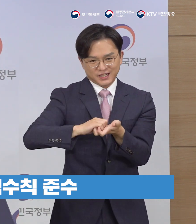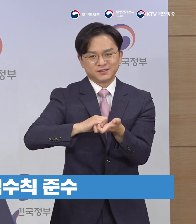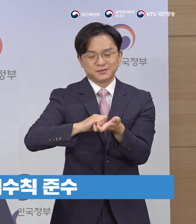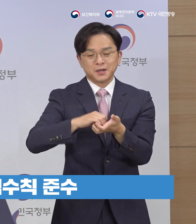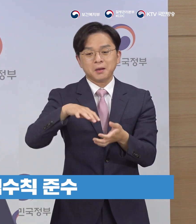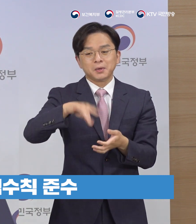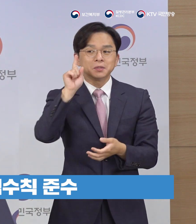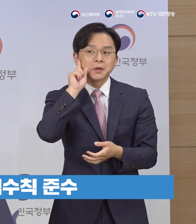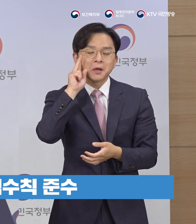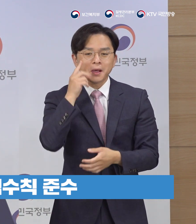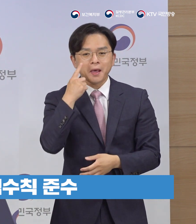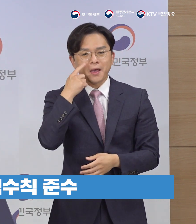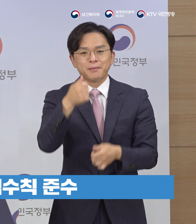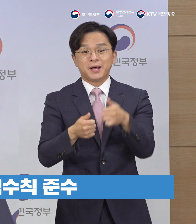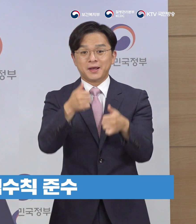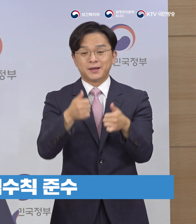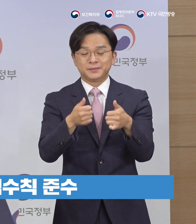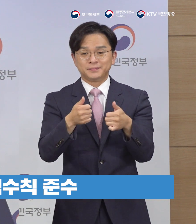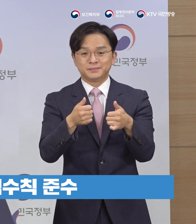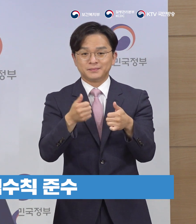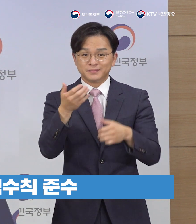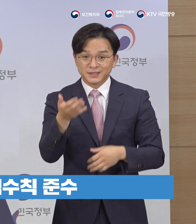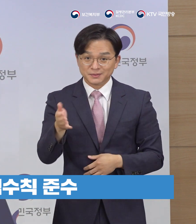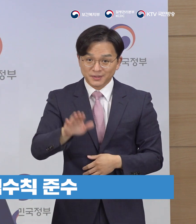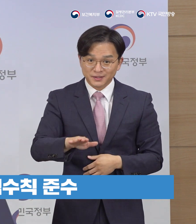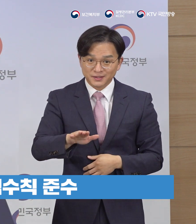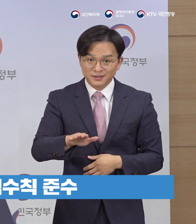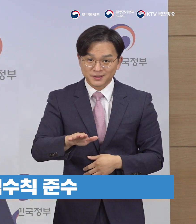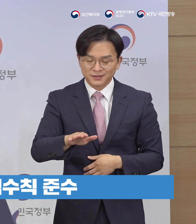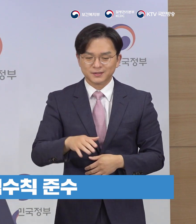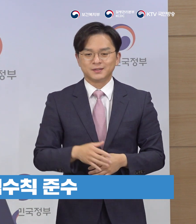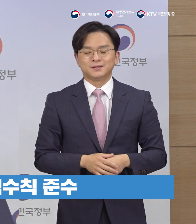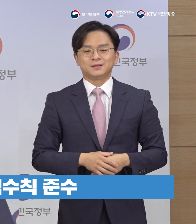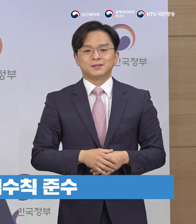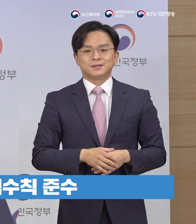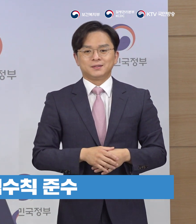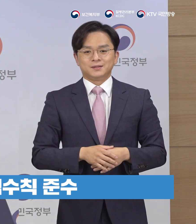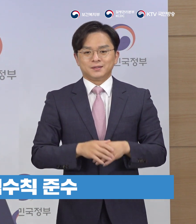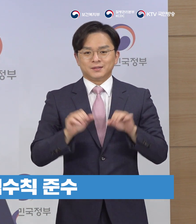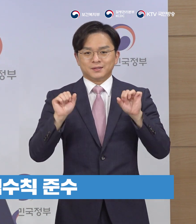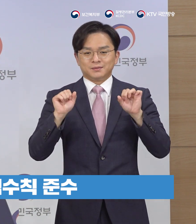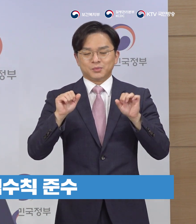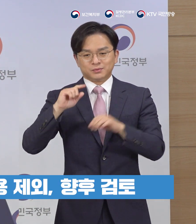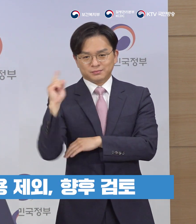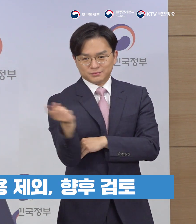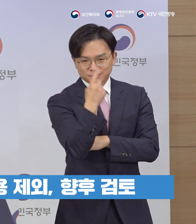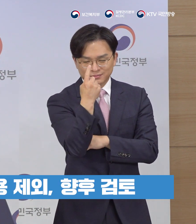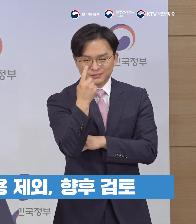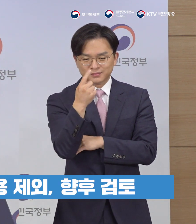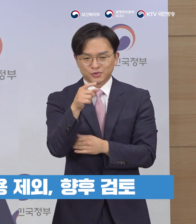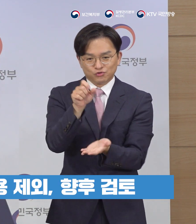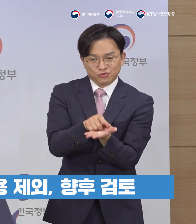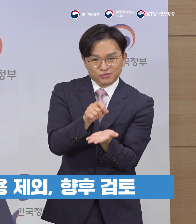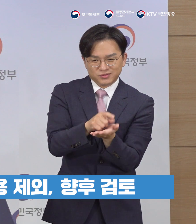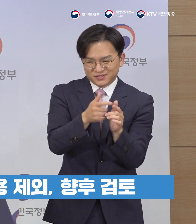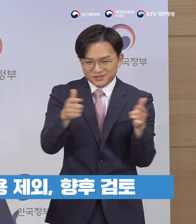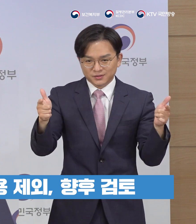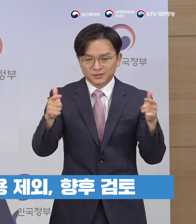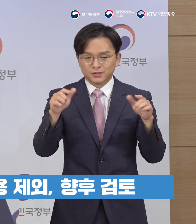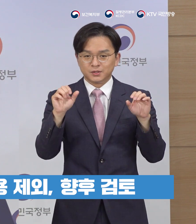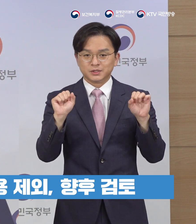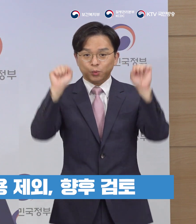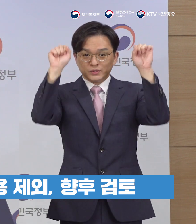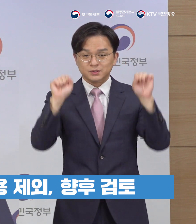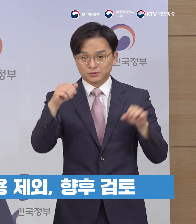이용을 확대하게 될 것입니다. 야구, 축구 등 프로스포츠의 관중 입장 허용은 이번